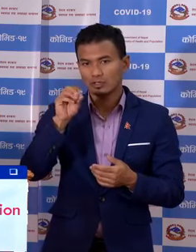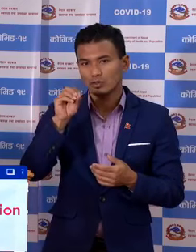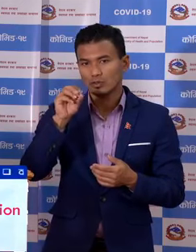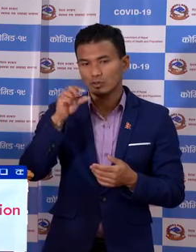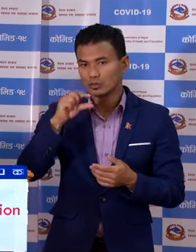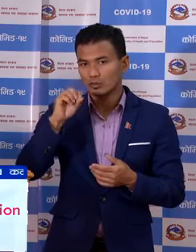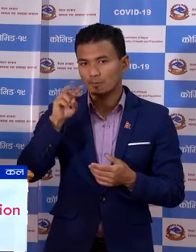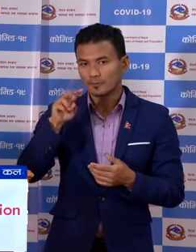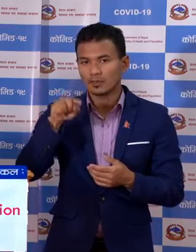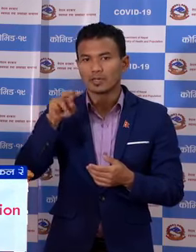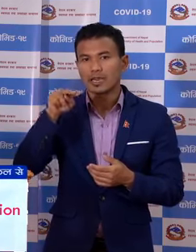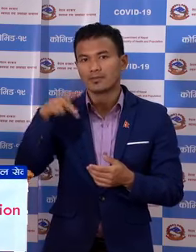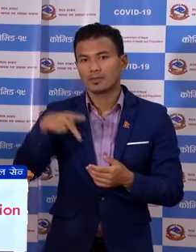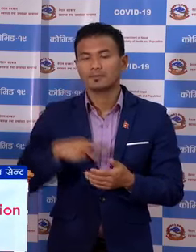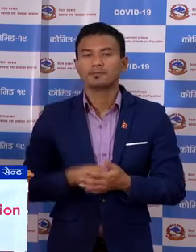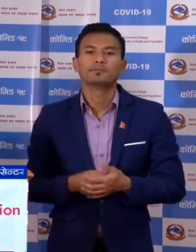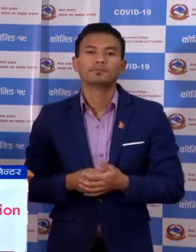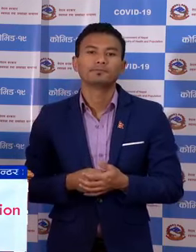www.covid19.mohp.gov.np